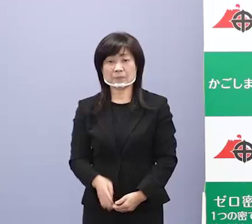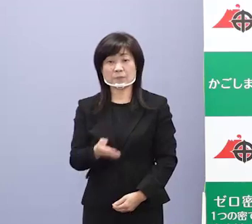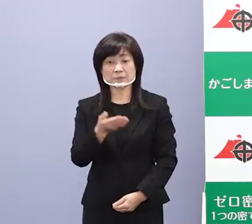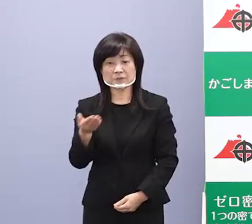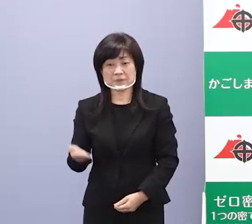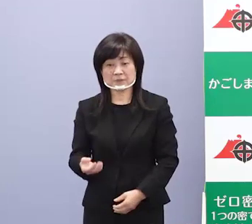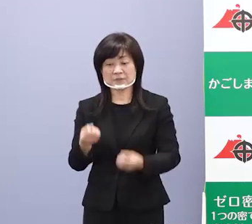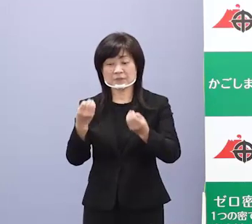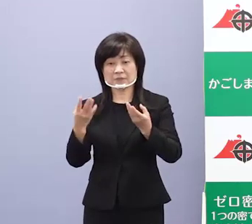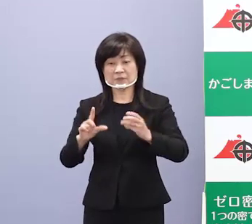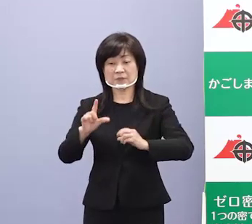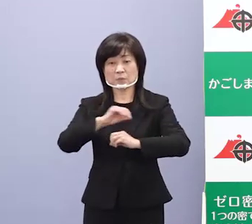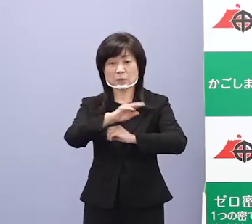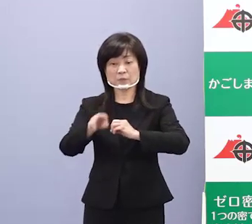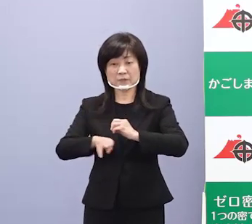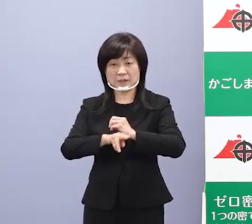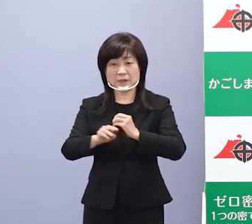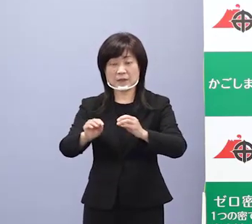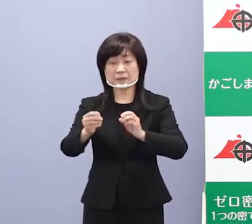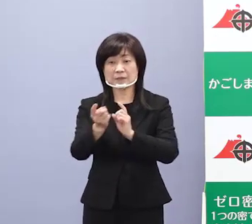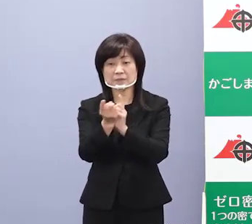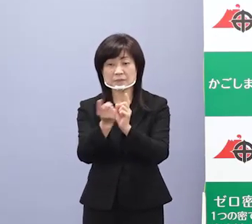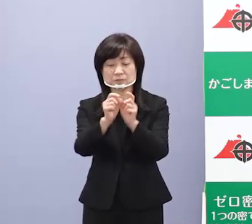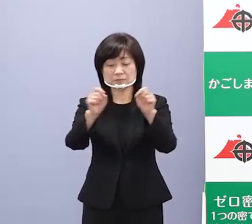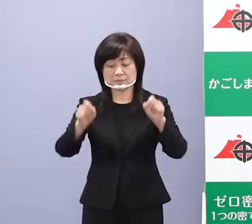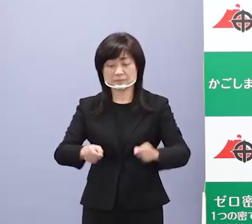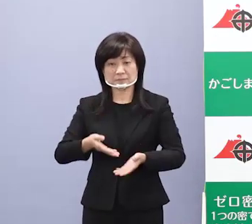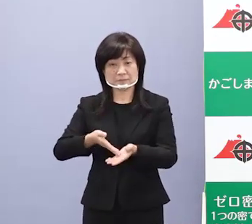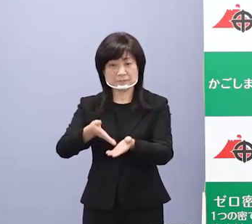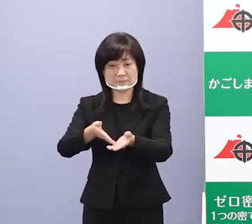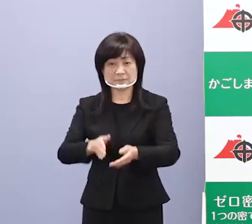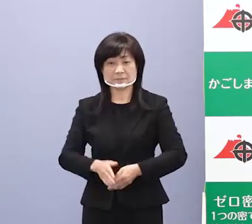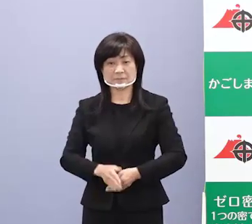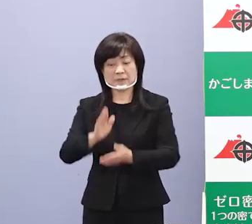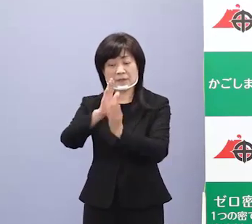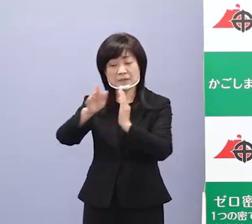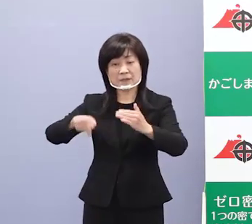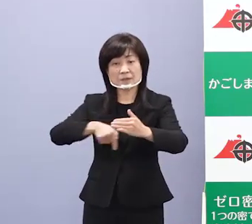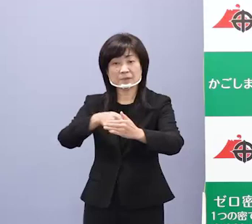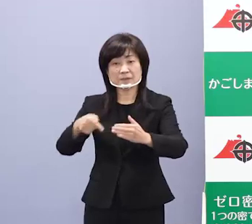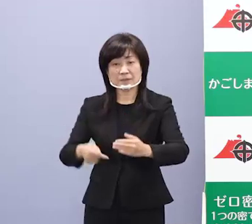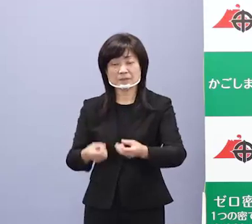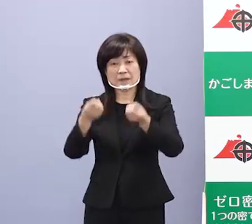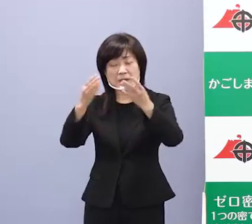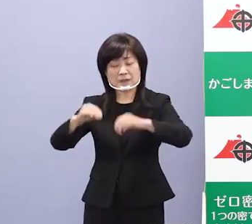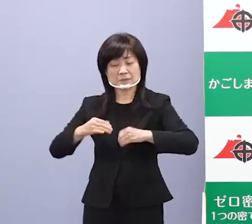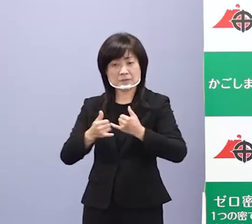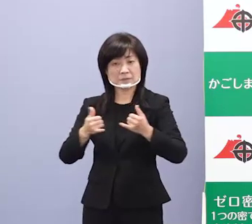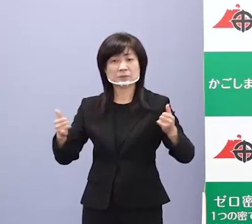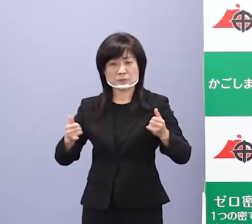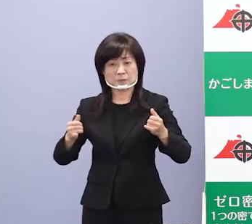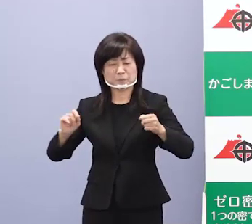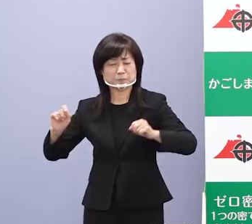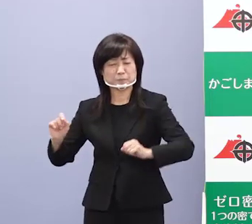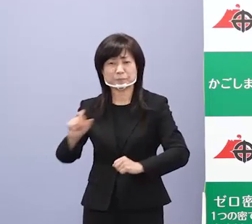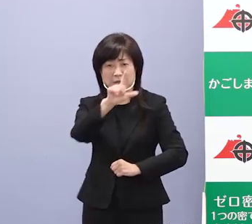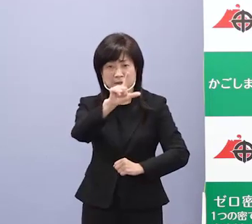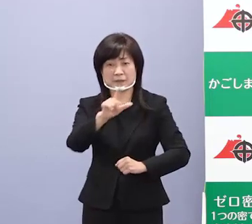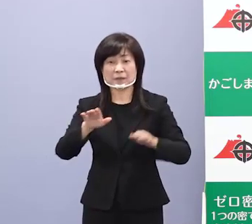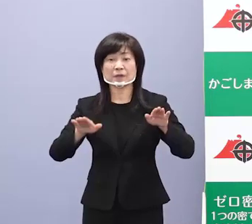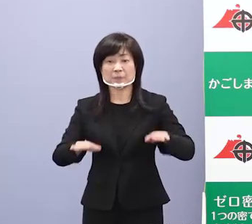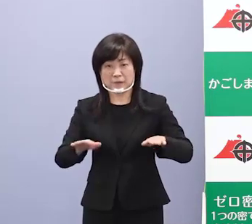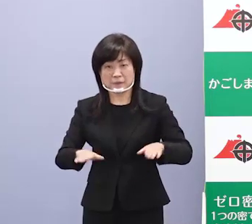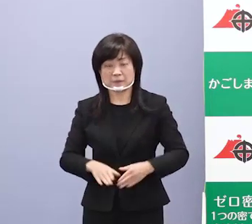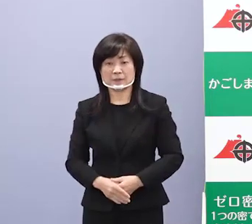次に、新型コロナ対策についてご説明いたします。県内においても、新規感染者数が急激に増加している